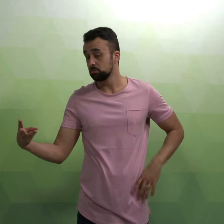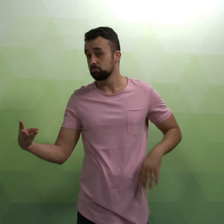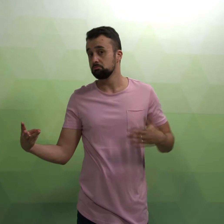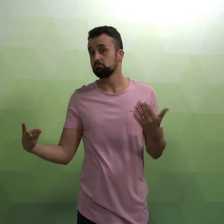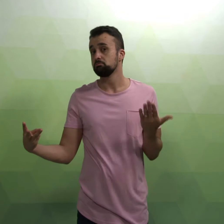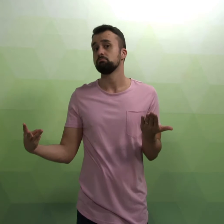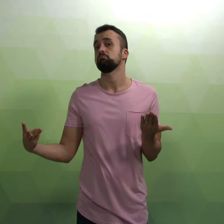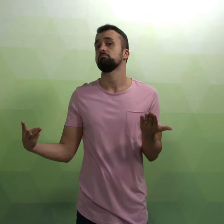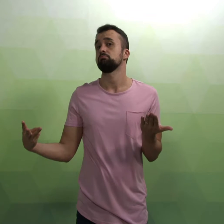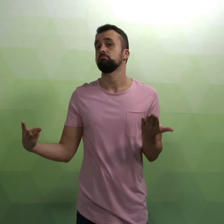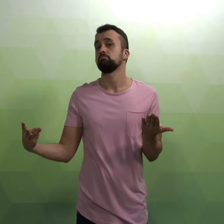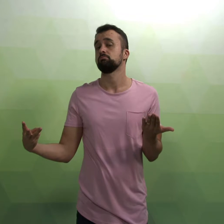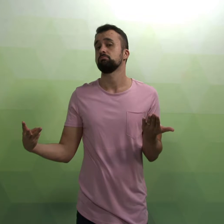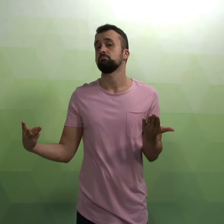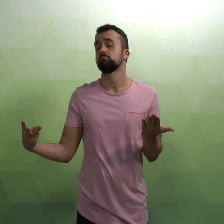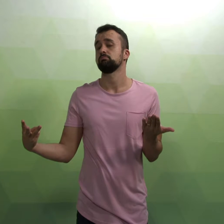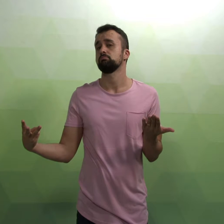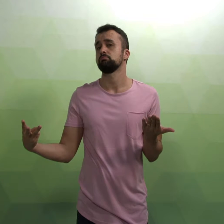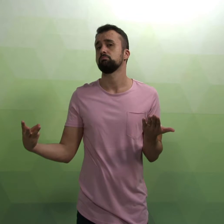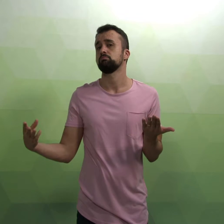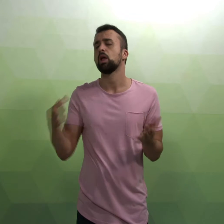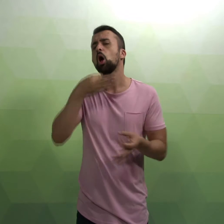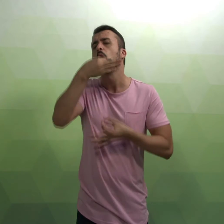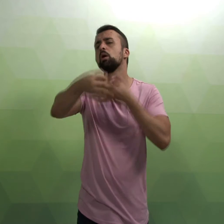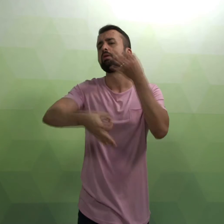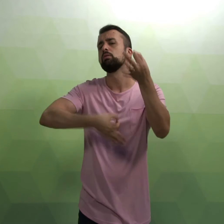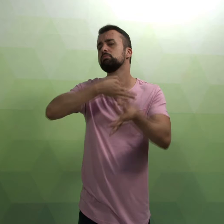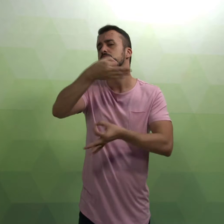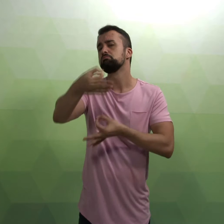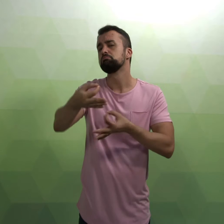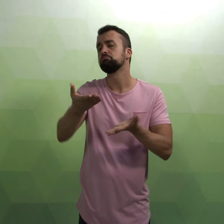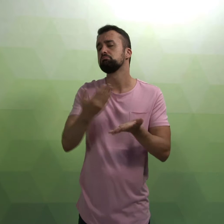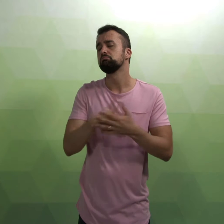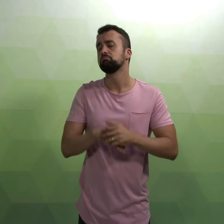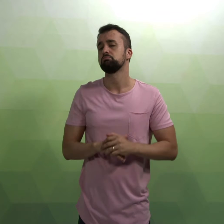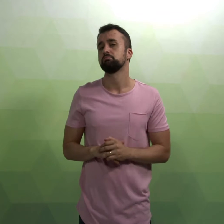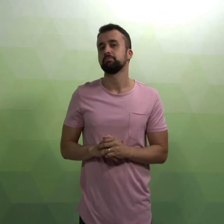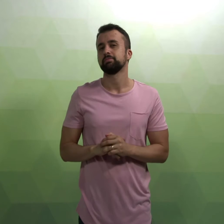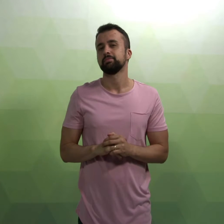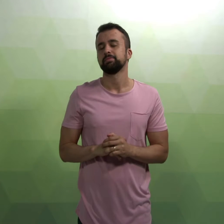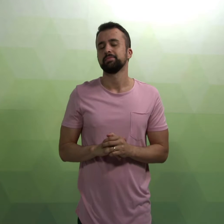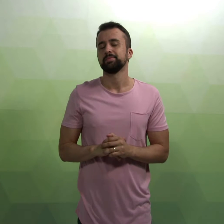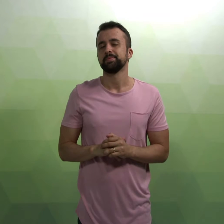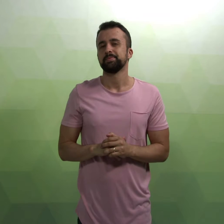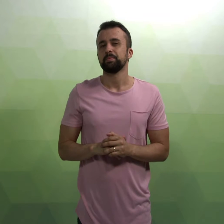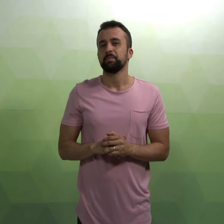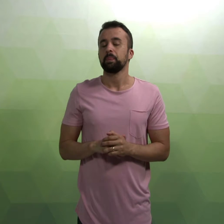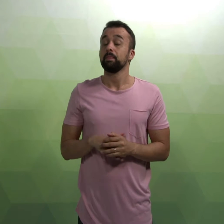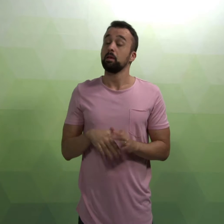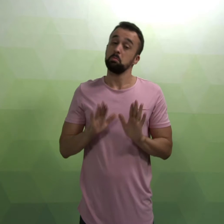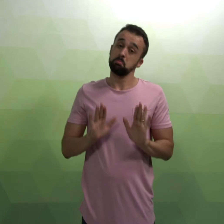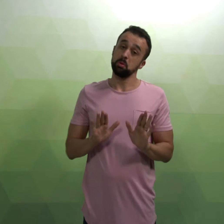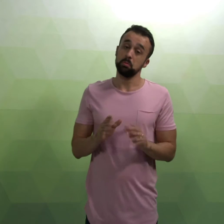Um? Dois? Na terceira? O que que vocês acham?